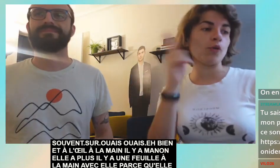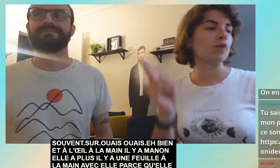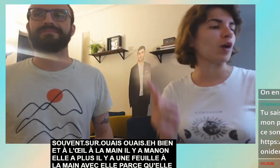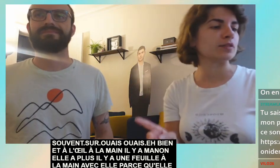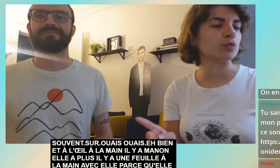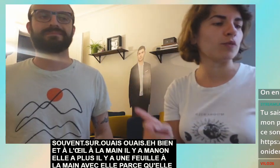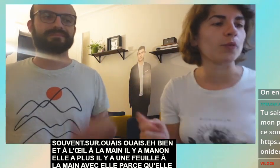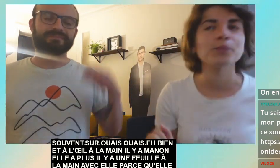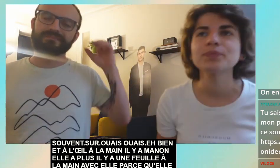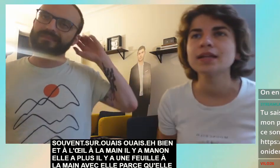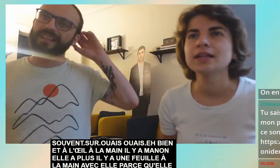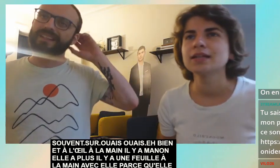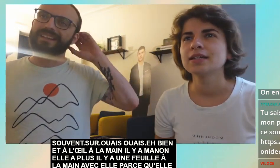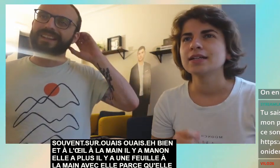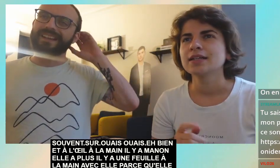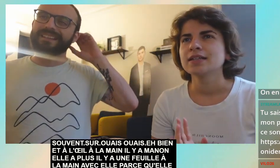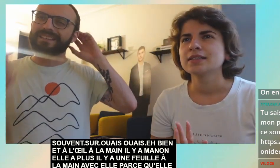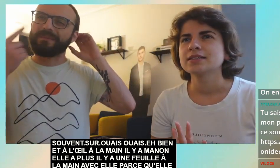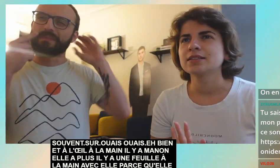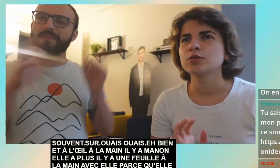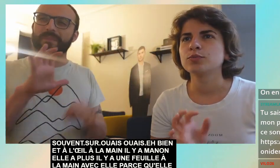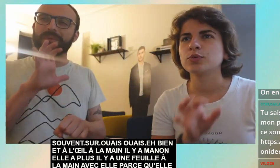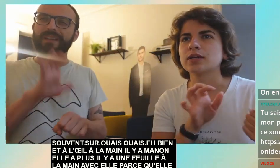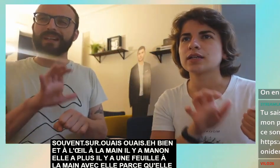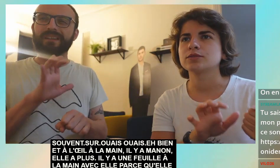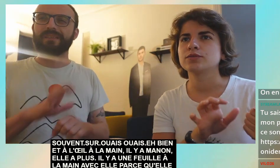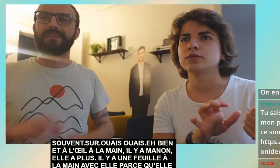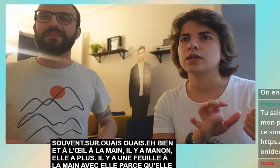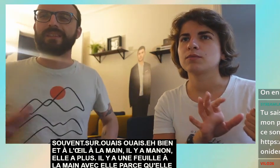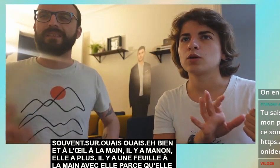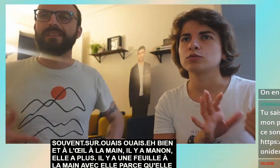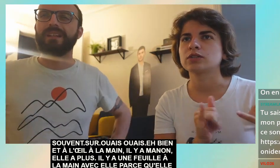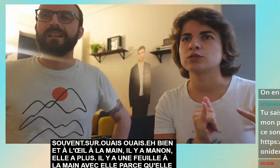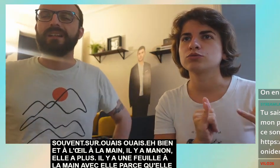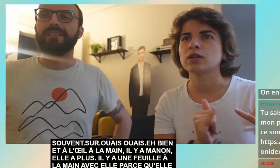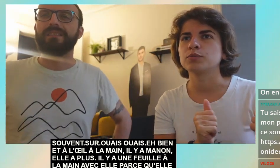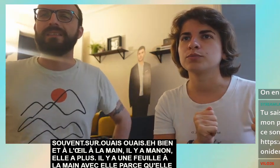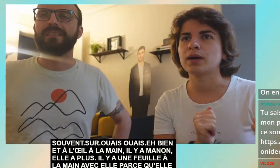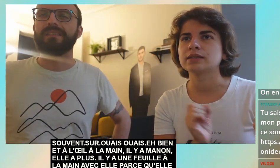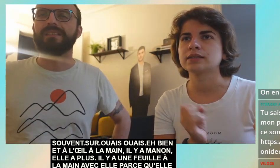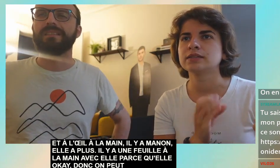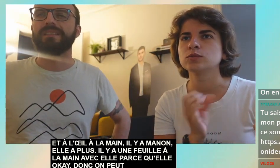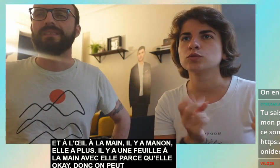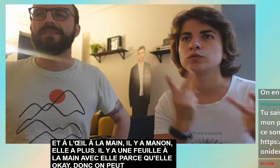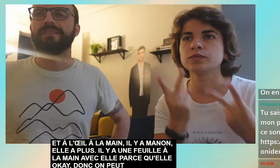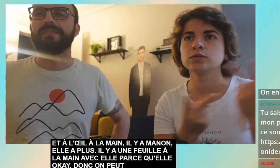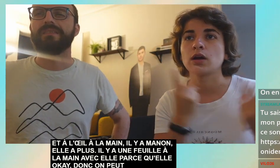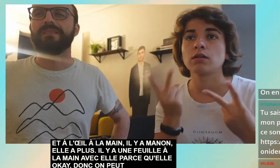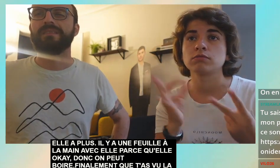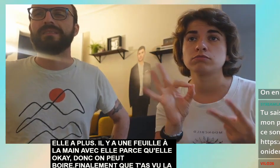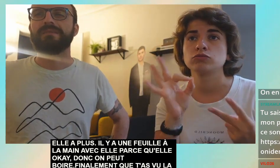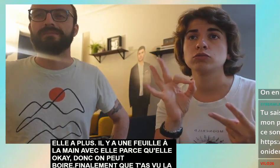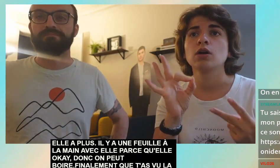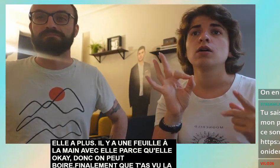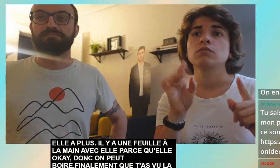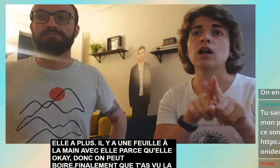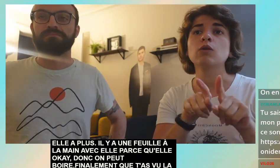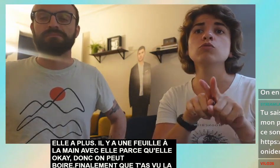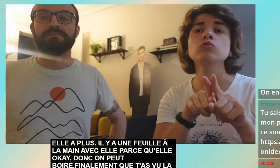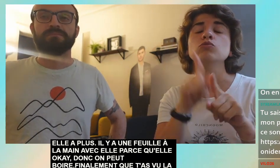revoir. Attends, c'est que pour le caractère finalement que tu as joué la plupart des signaux visuels. Hmm. Voilà,